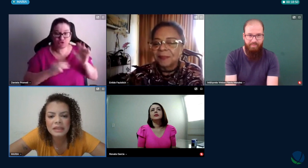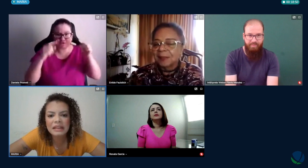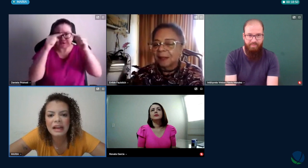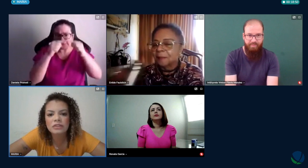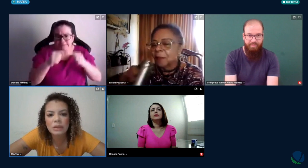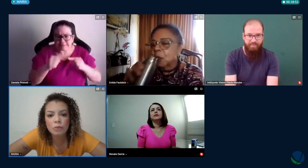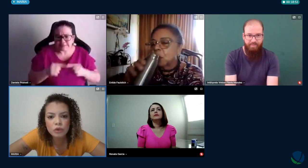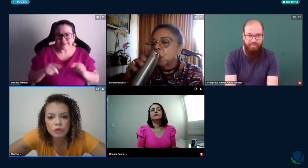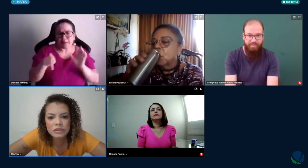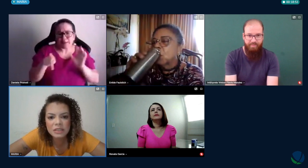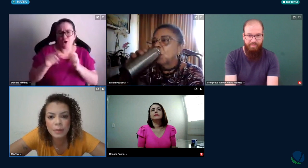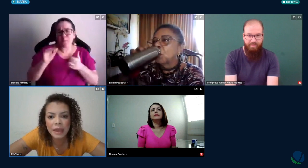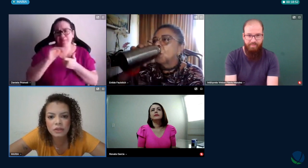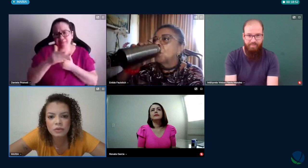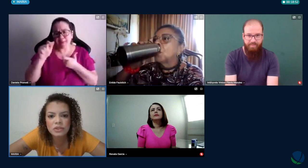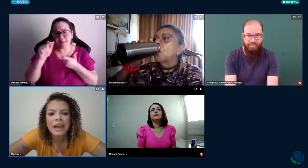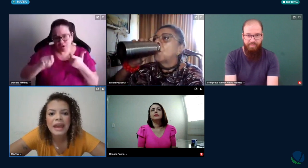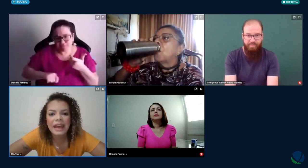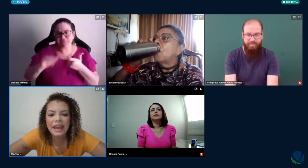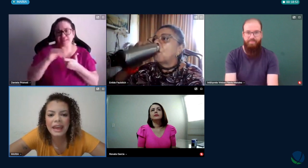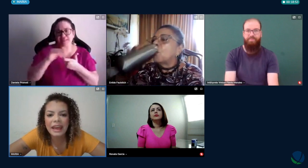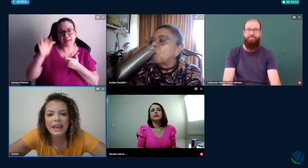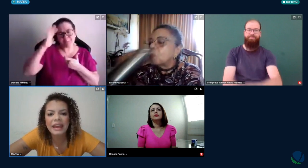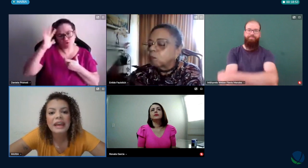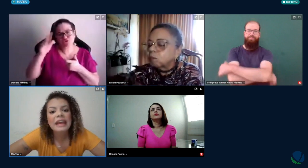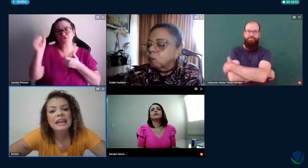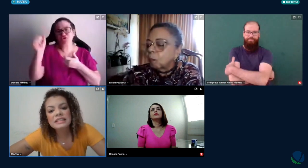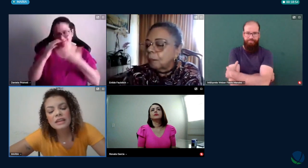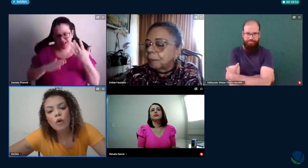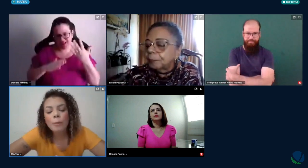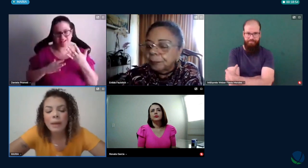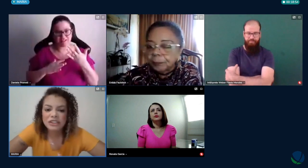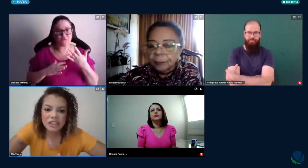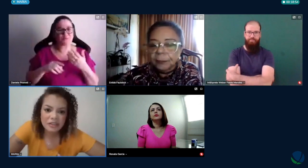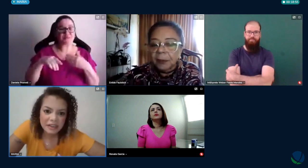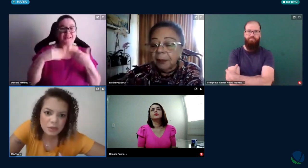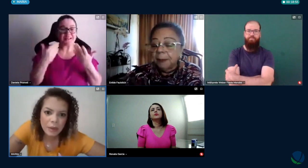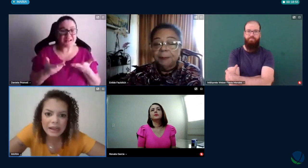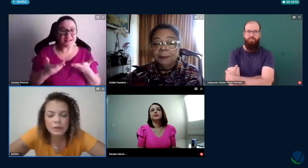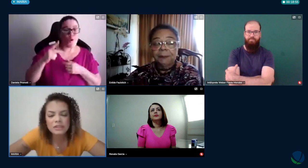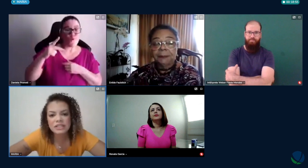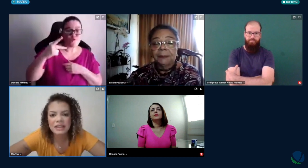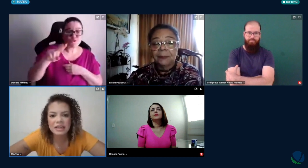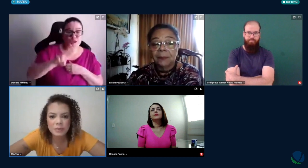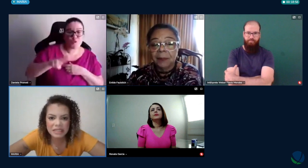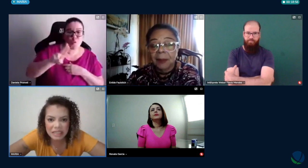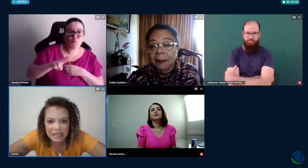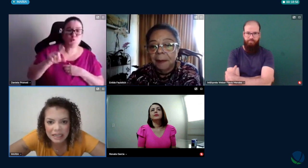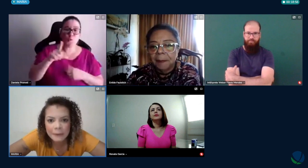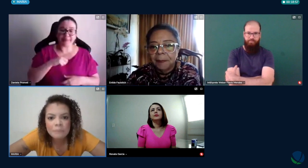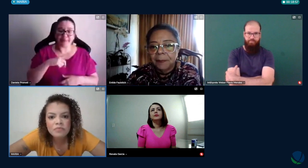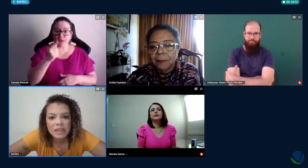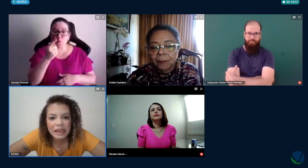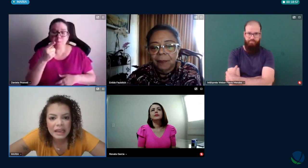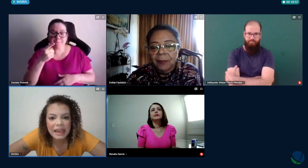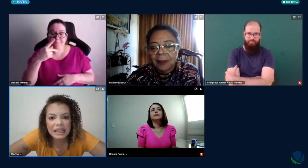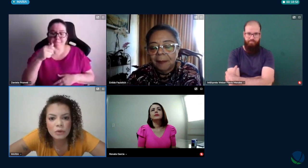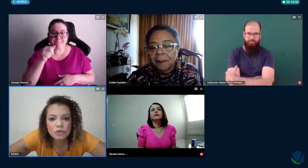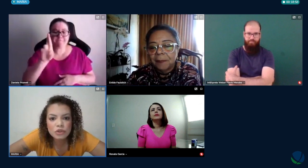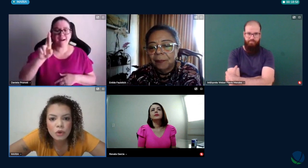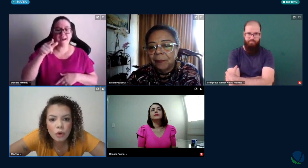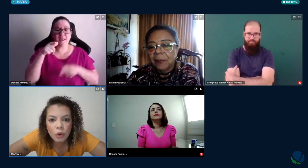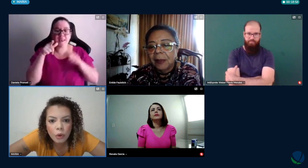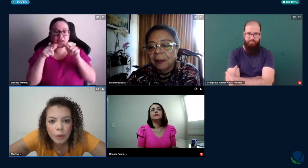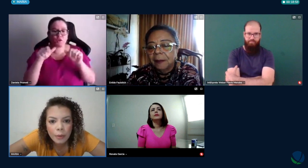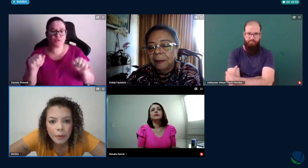bem fundamentado, tem muitos aspectos que são compatíveis com a língua de sinais brasileira.